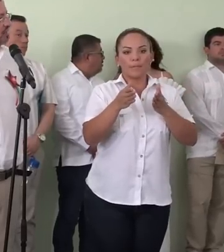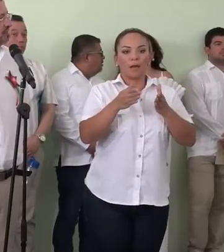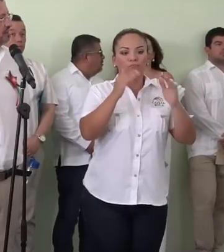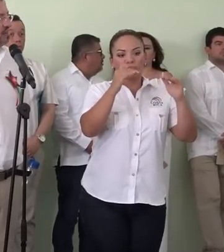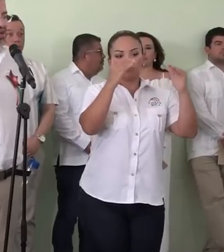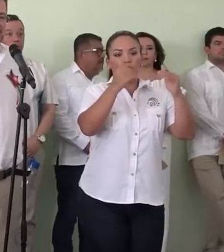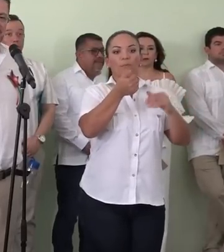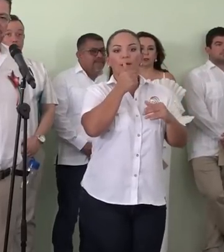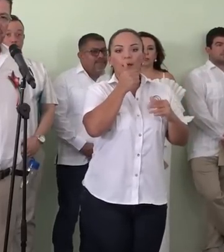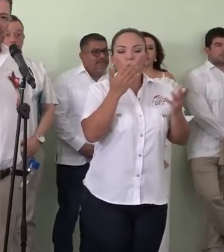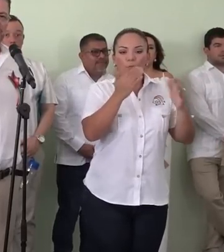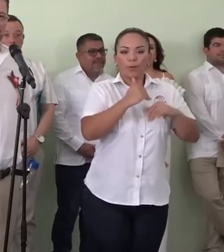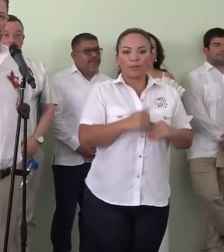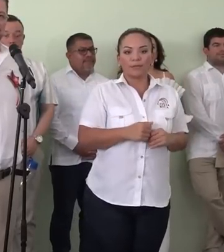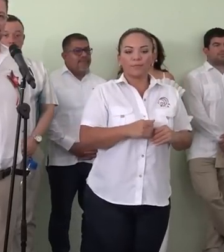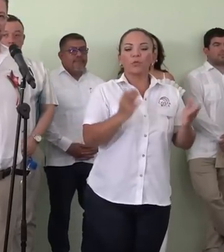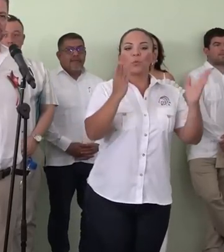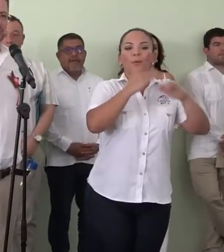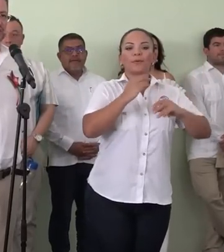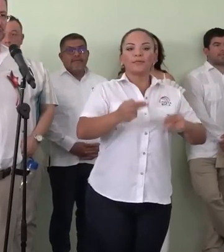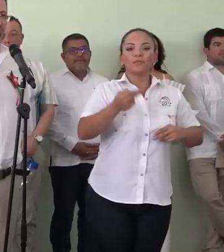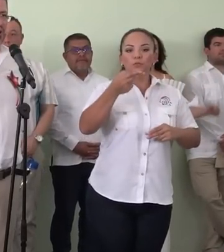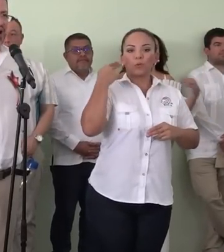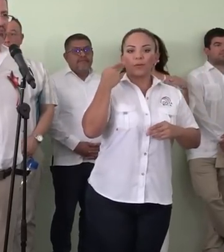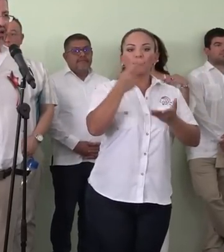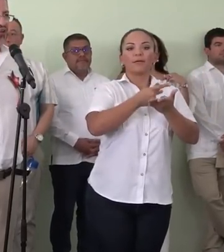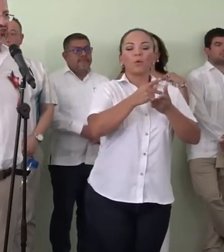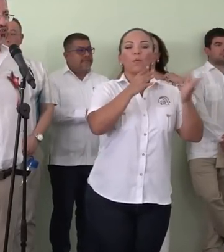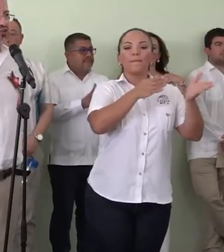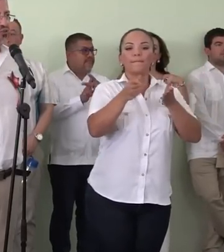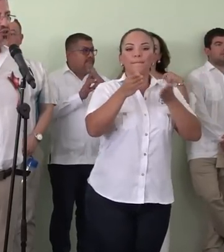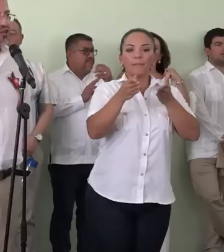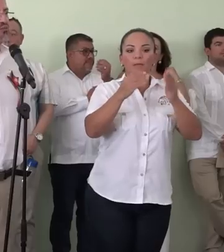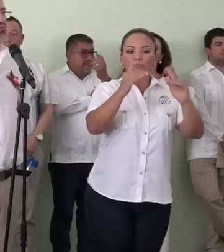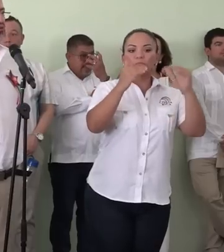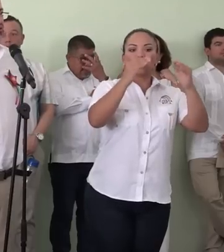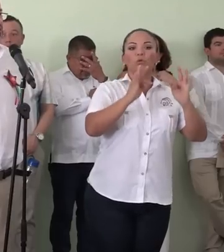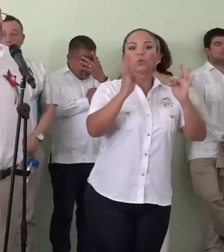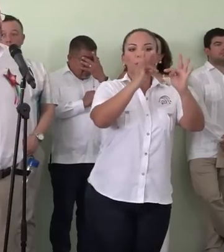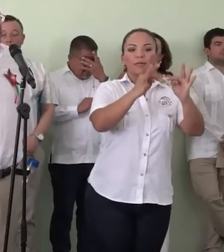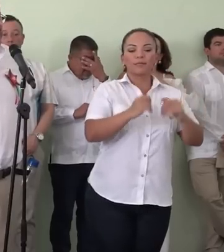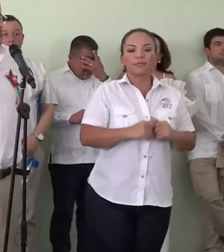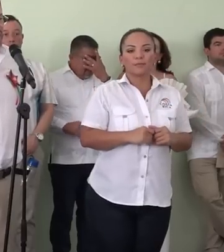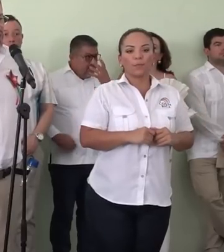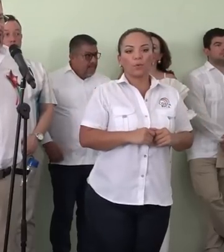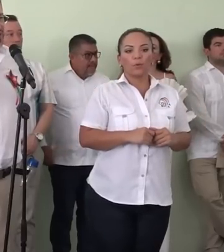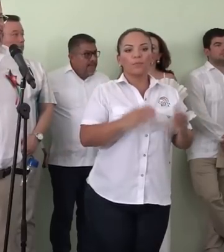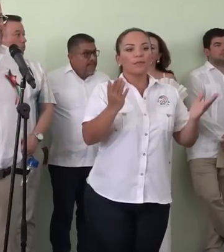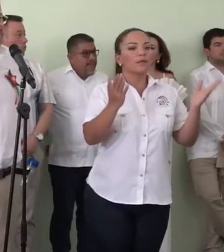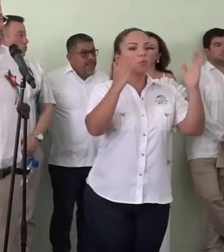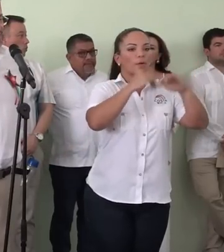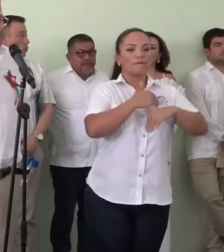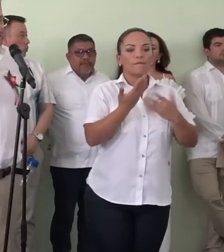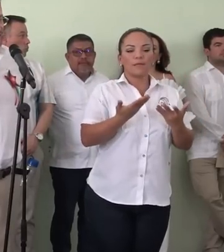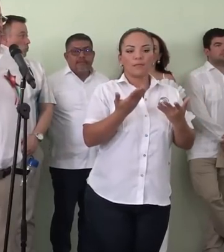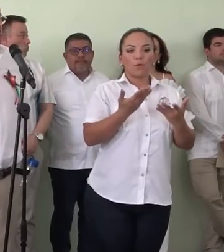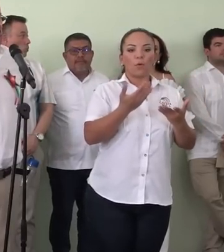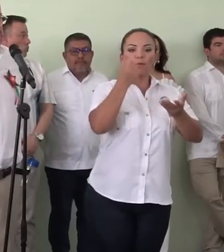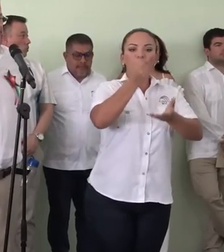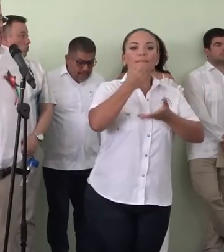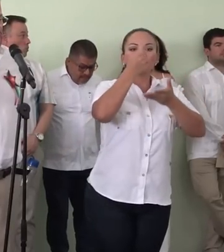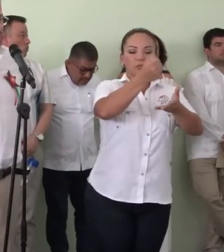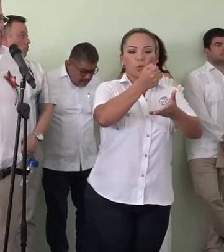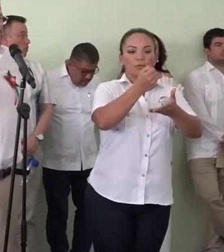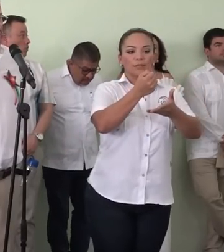agua, que no ha habido en la historia de la provincia un plan maestro de turismo, que no ha habido las inversiones